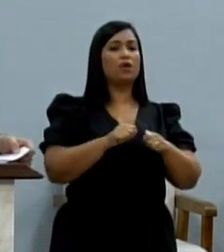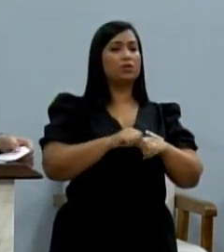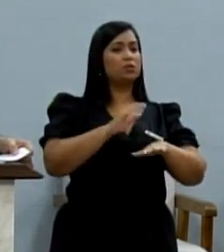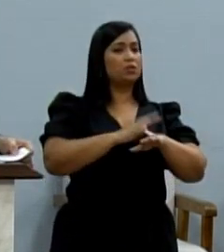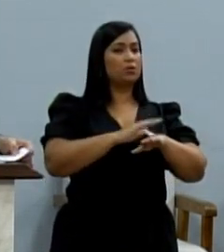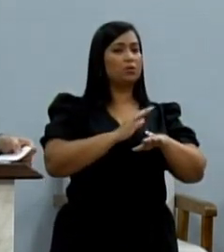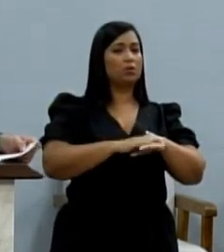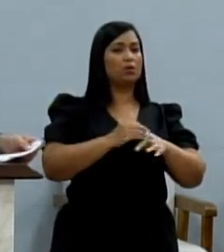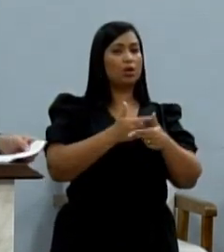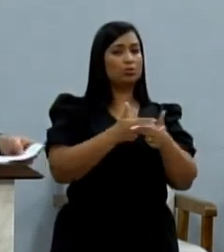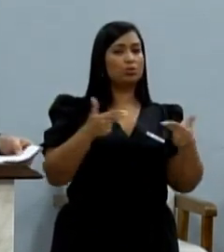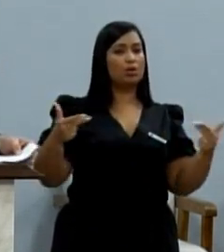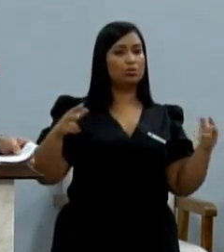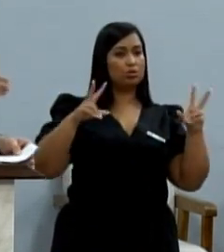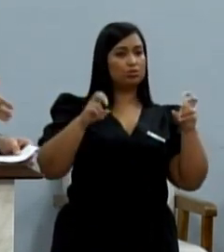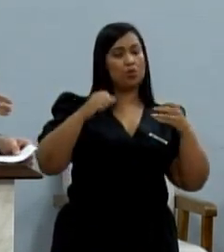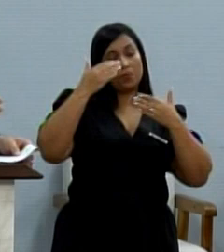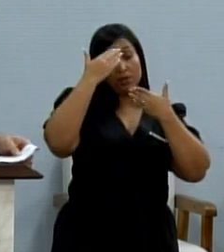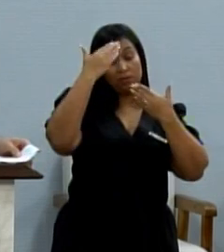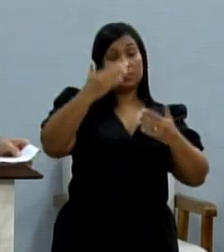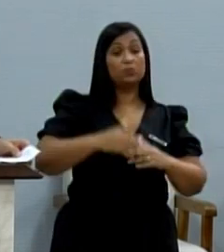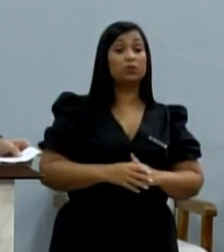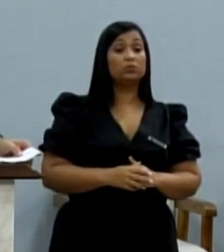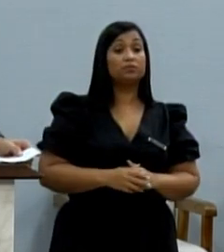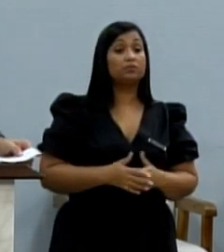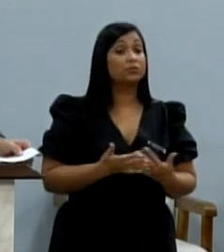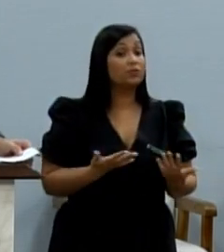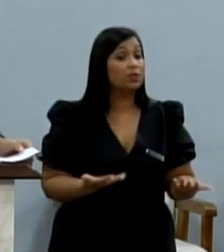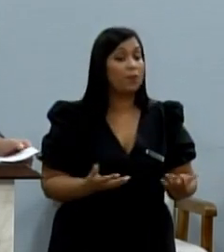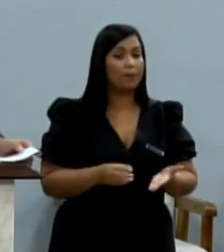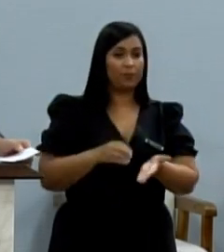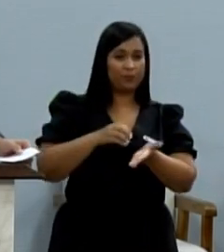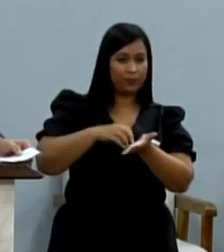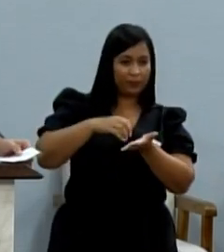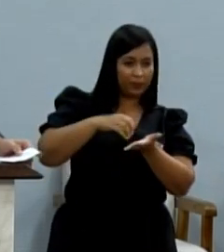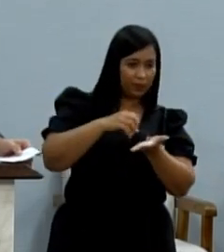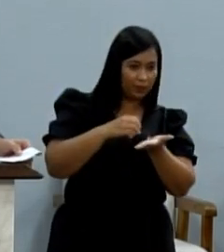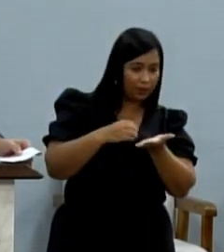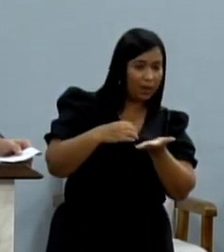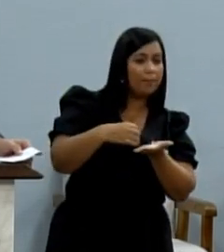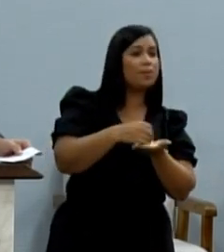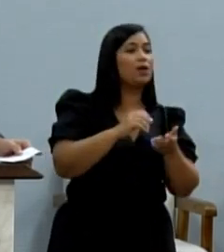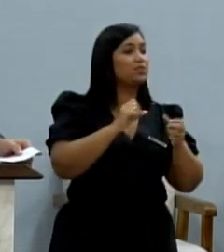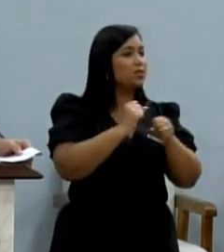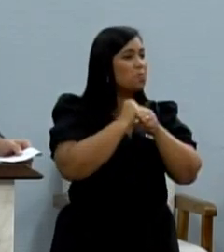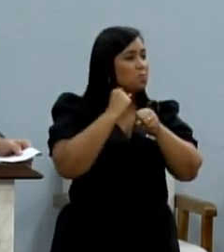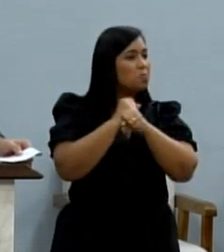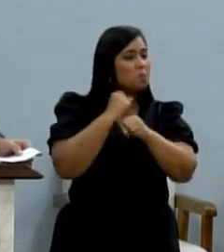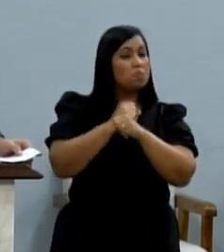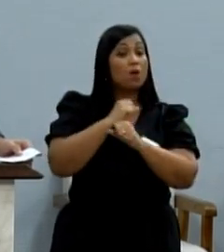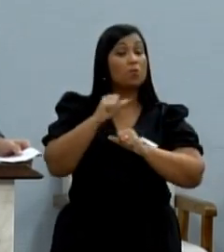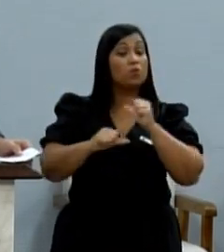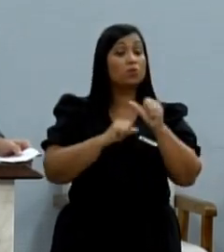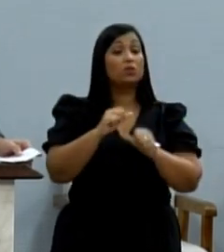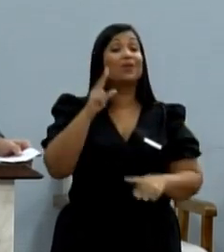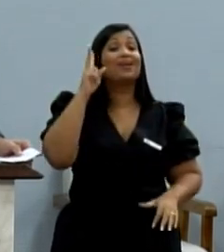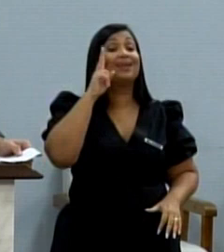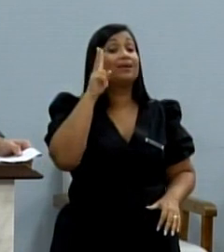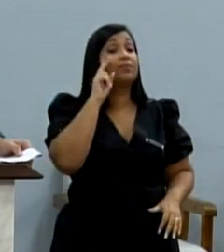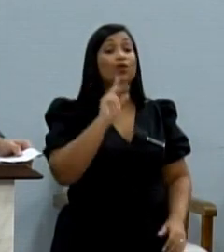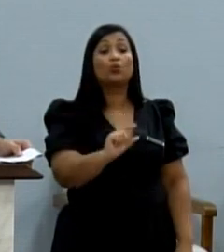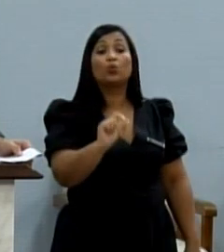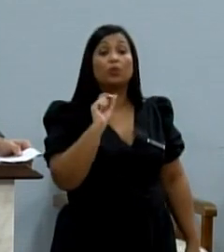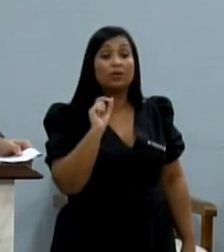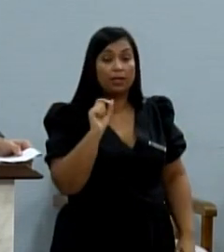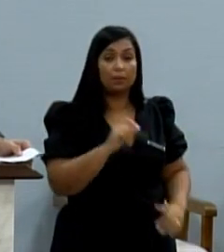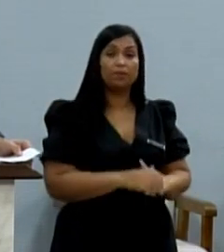aos agradecimentos então a praça ali da CECAP tá passando por essa revitalização Lembrando que